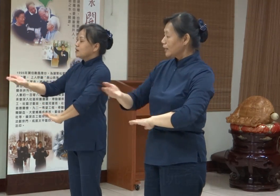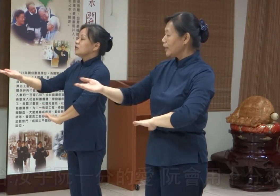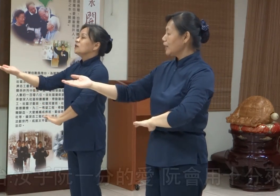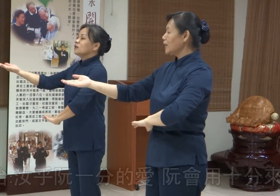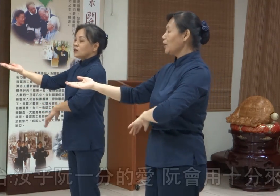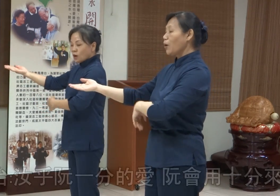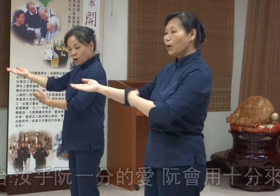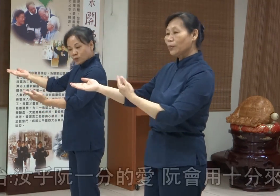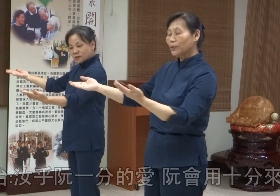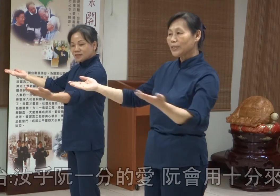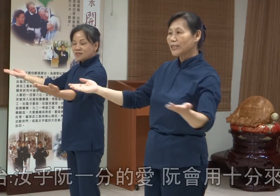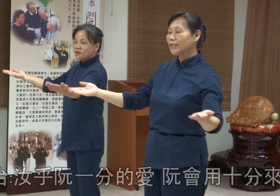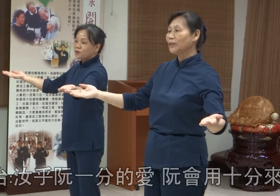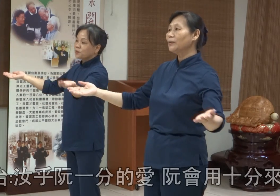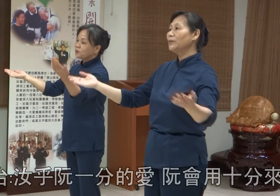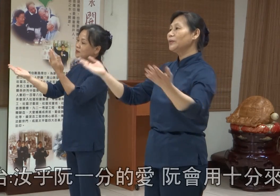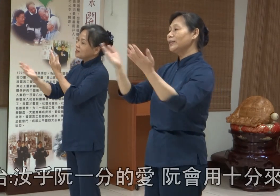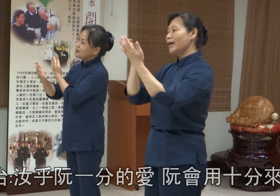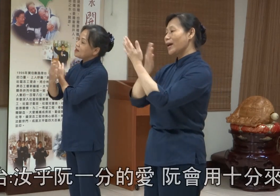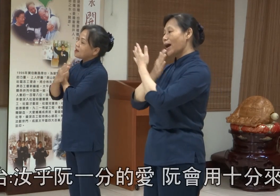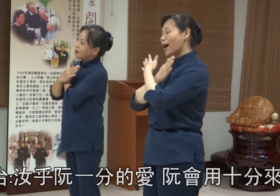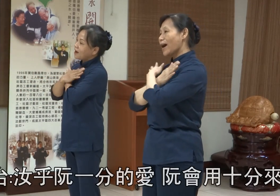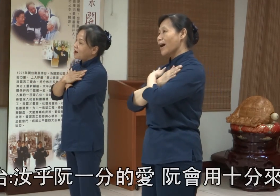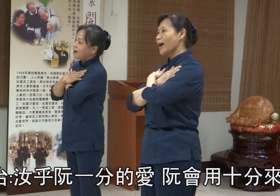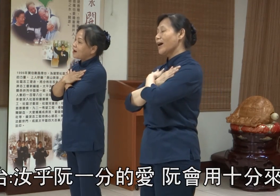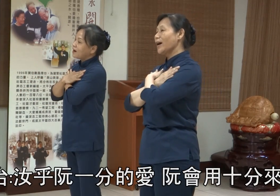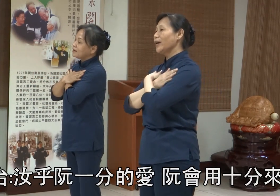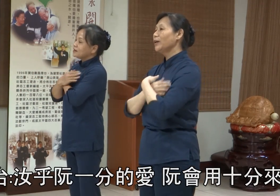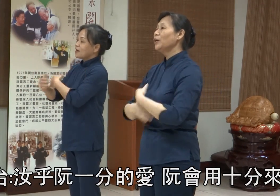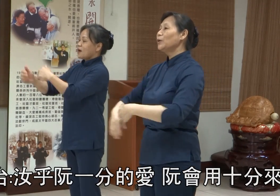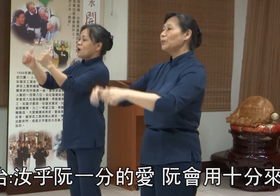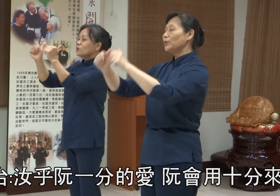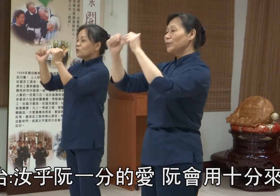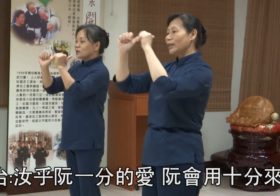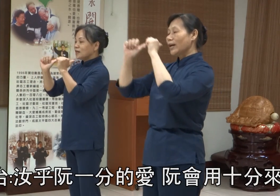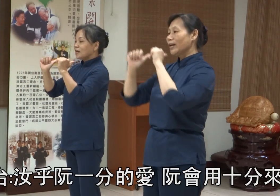情。 你和我结婚的爱，我的